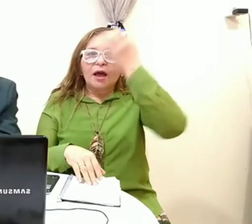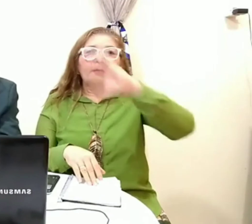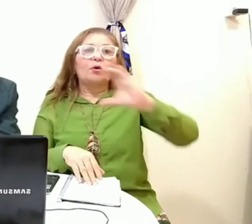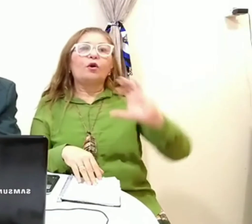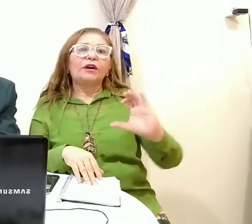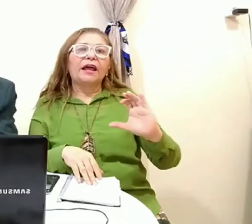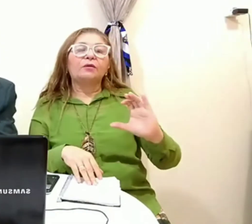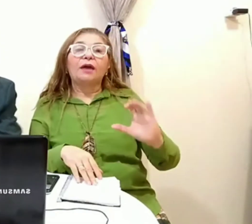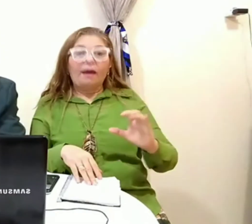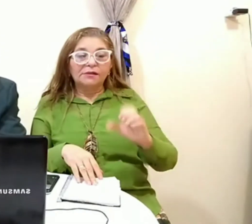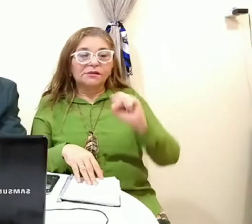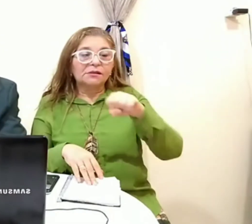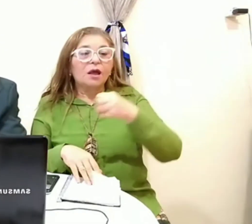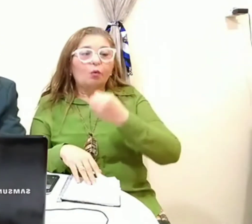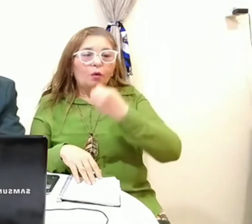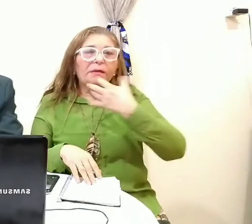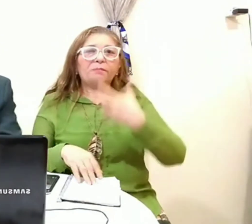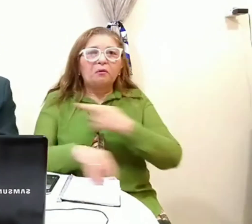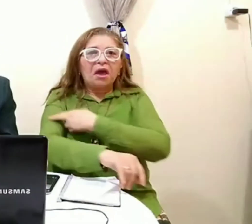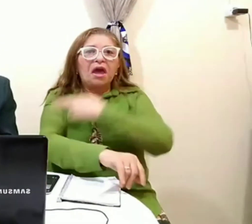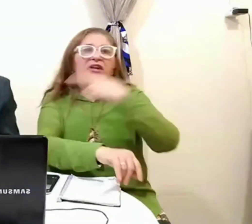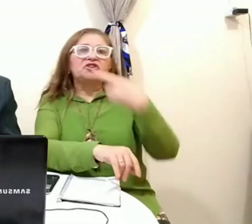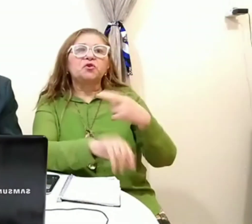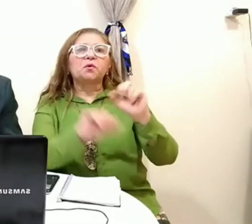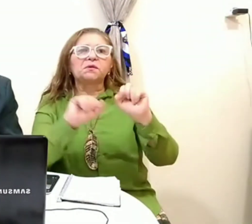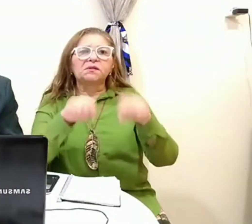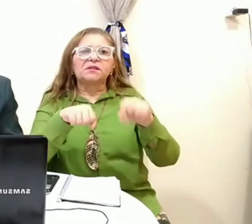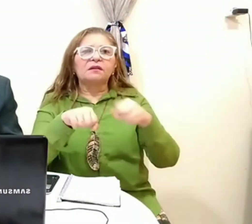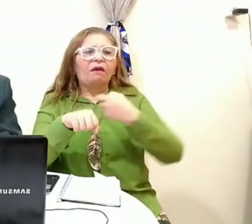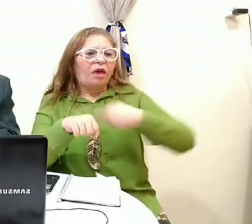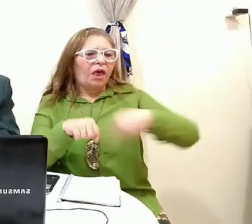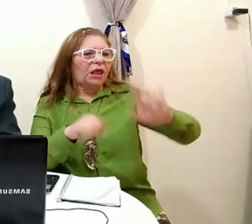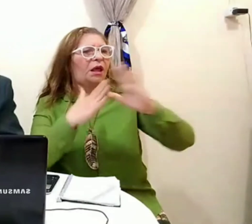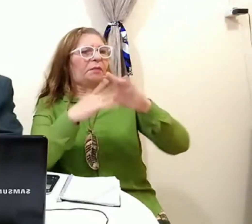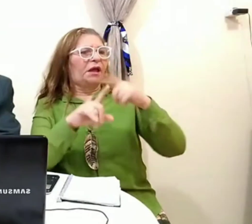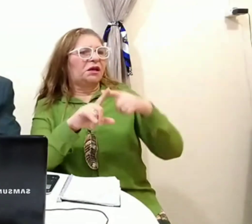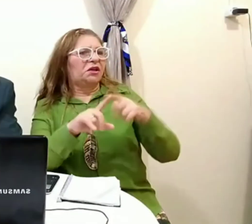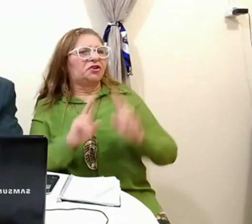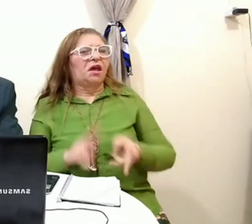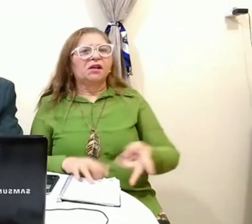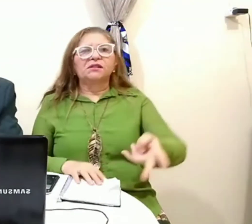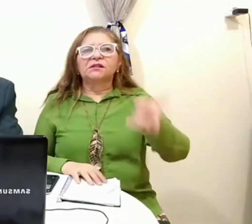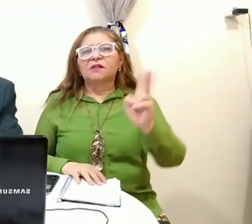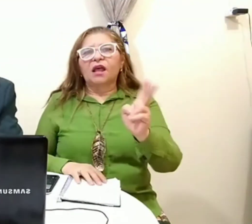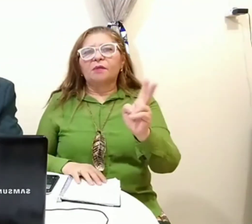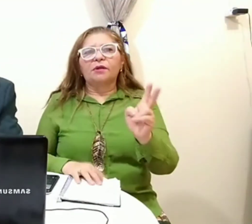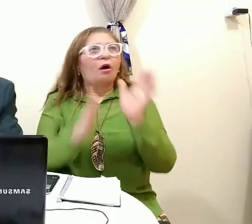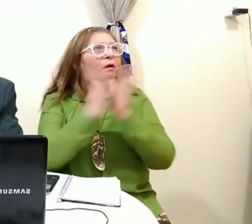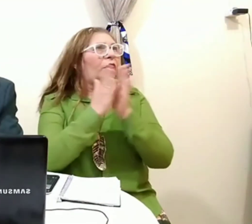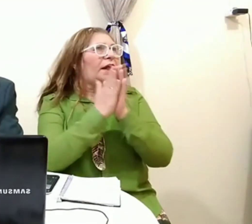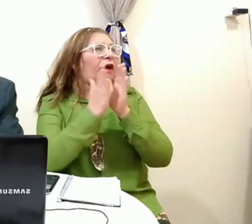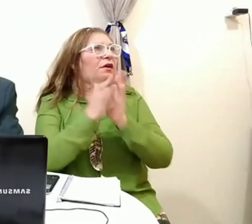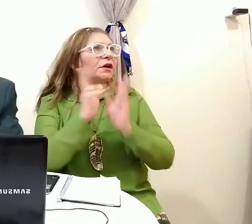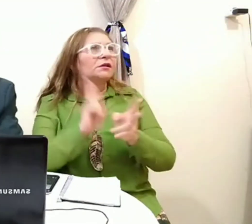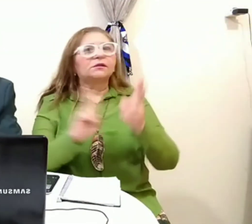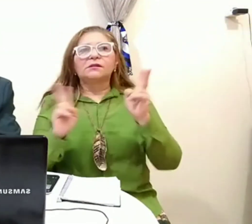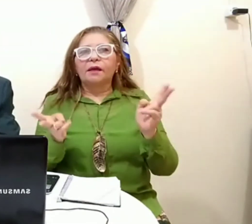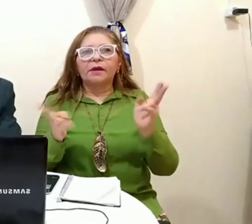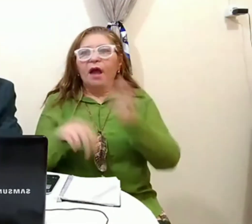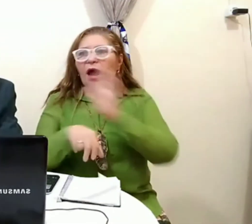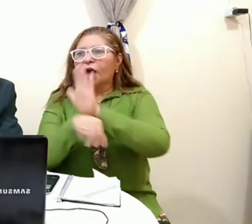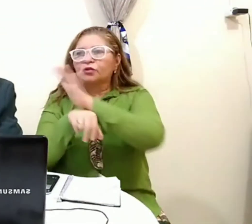homem bom, ele era um homem religioso, ele era um homem que fazia os seus rituais, que fazia as suas orações, que